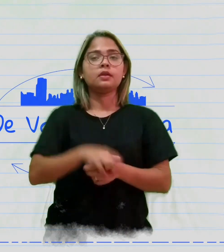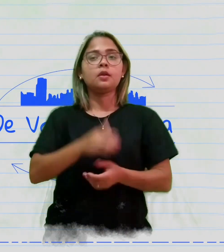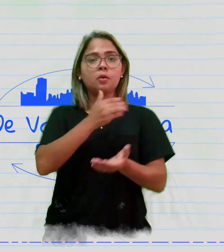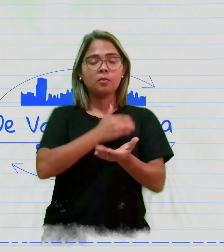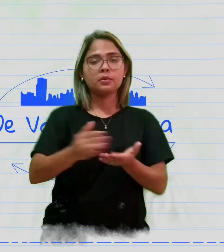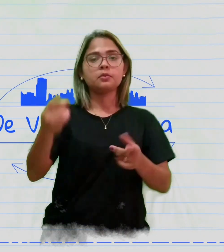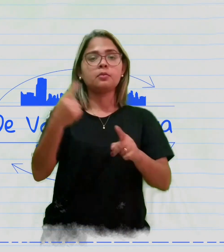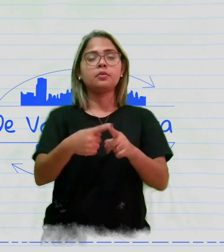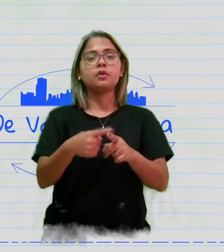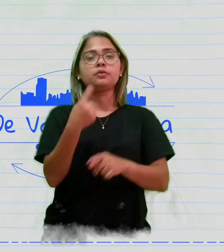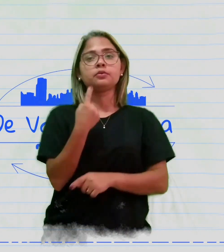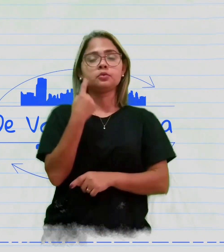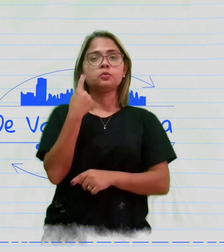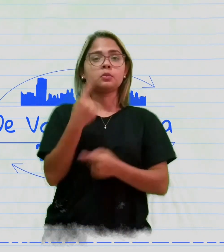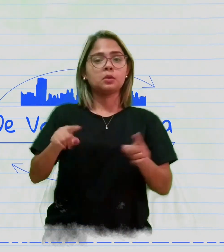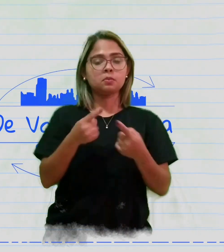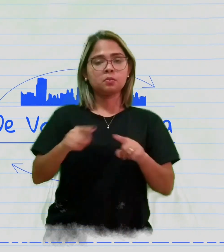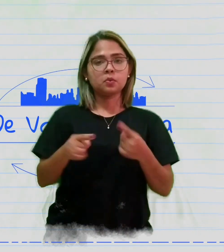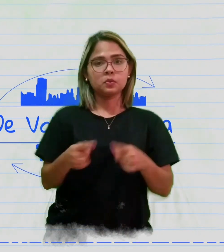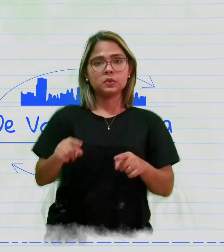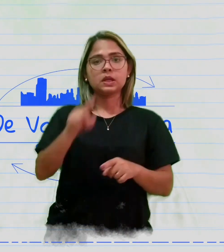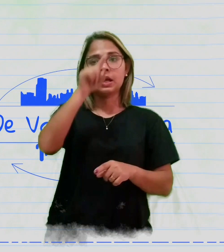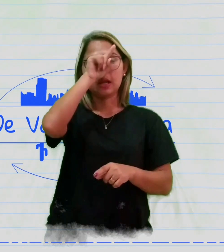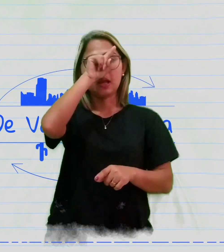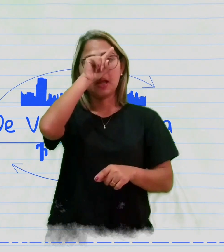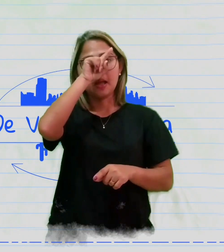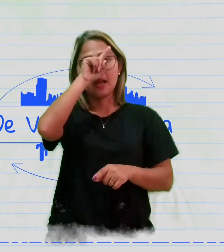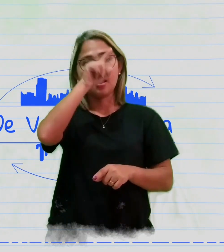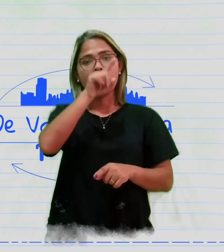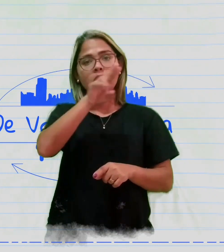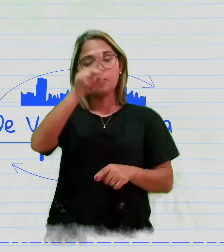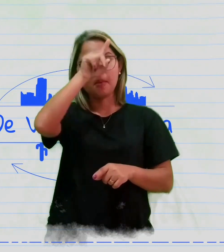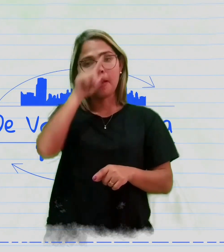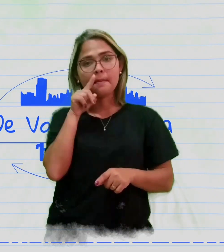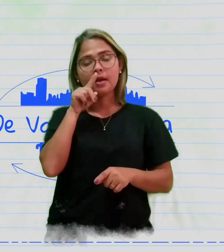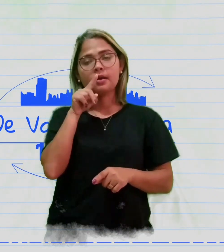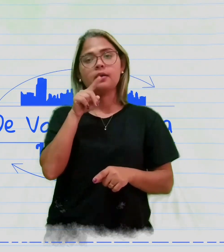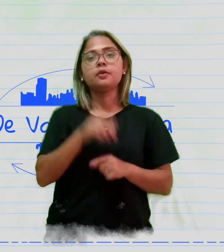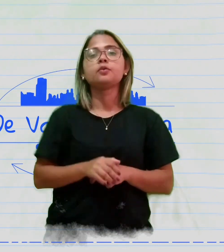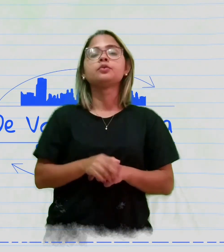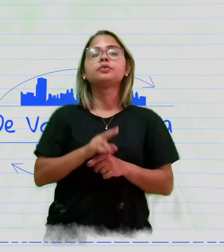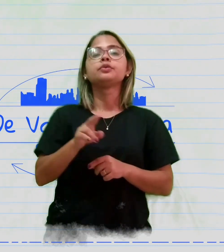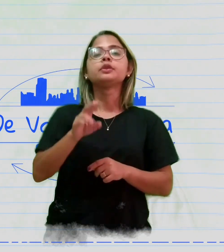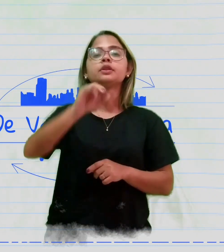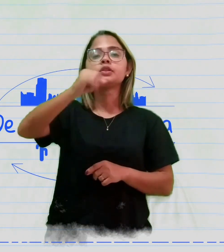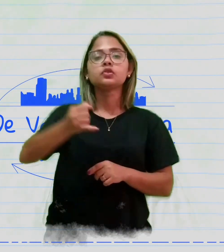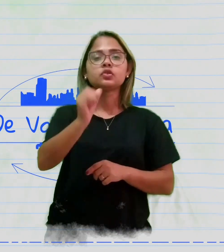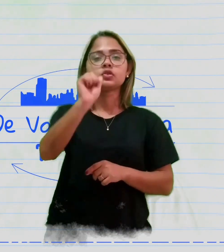Amarelo. Eu escutei as músicas da Jandê e a partir disso eu fiquei, nossa, um videoclipe aqui seria interessante. Eu comecei a imaginar como seria